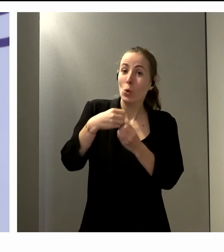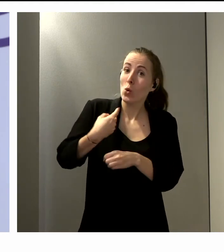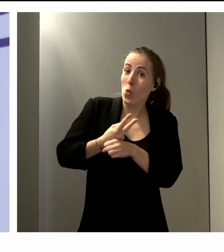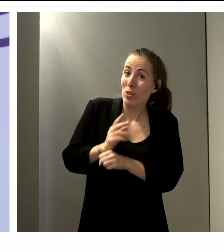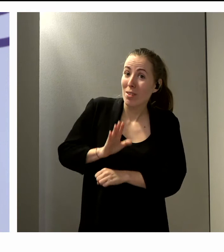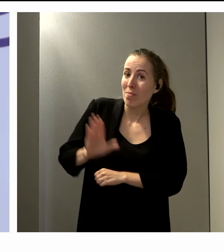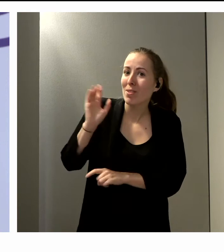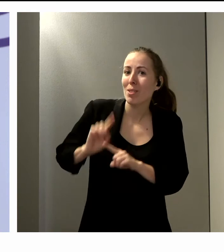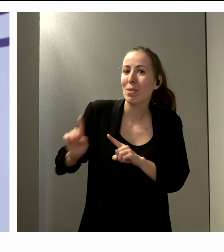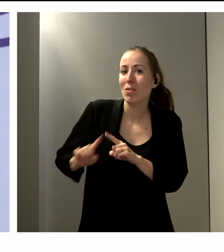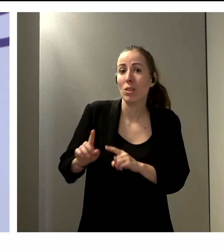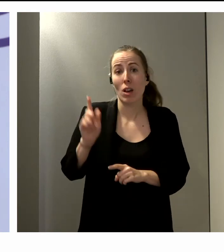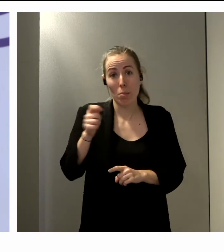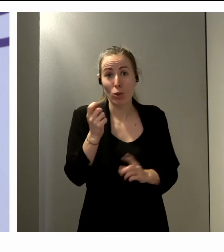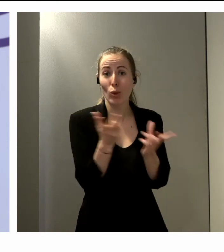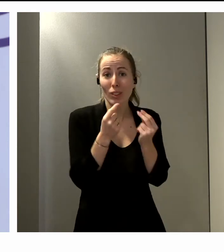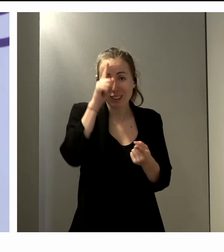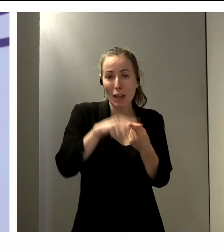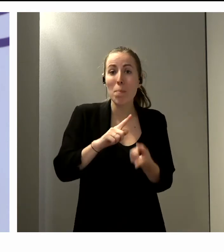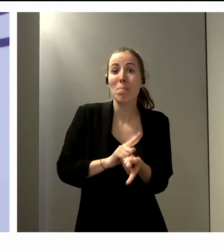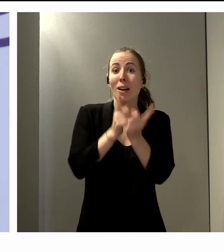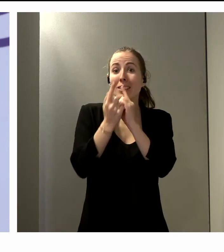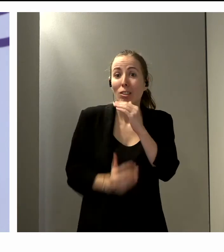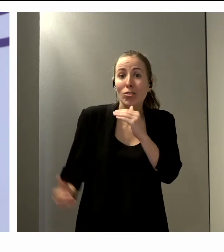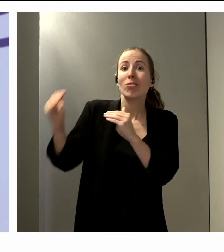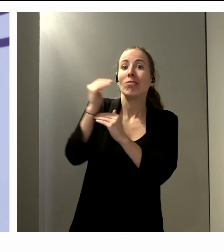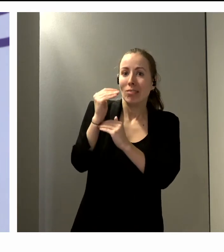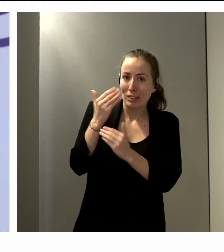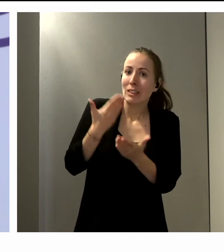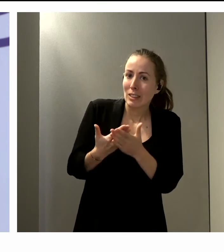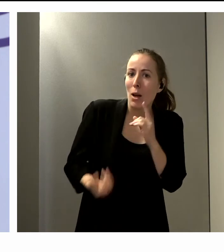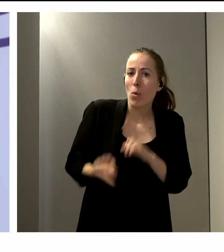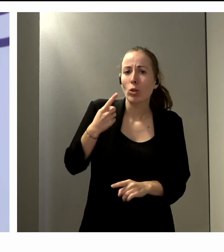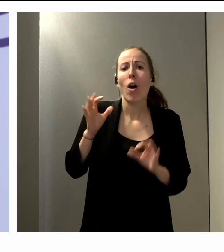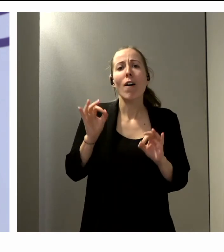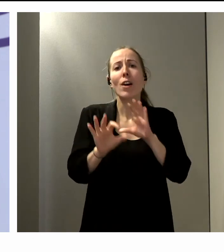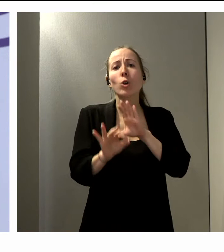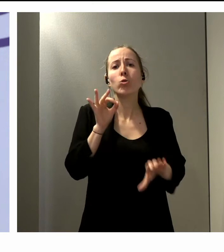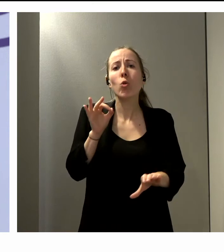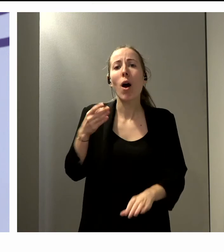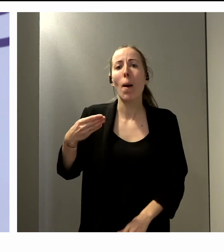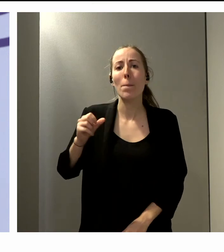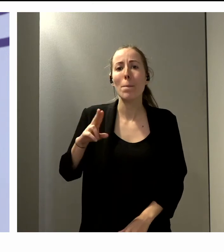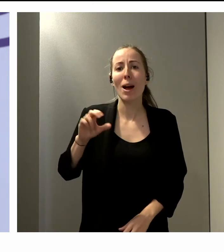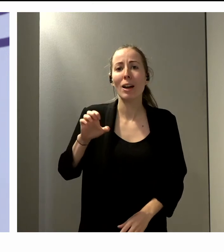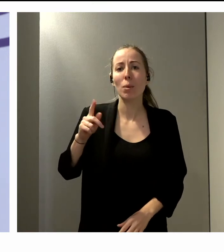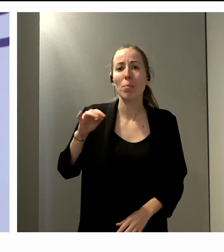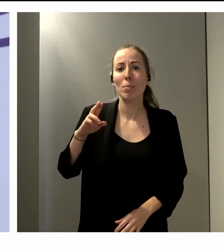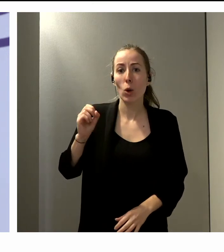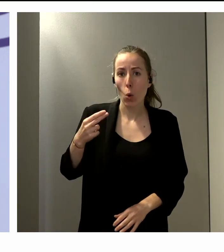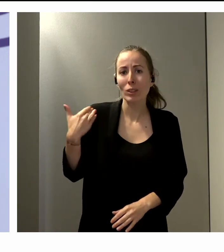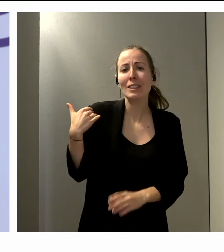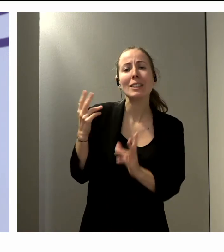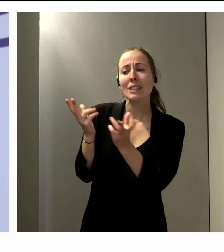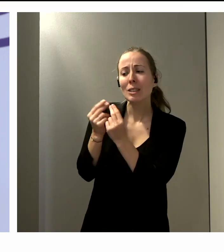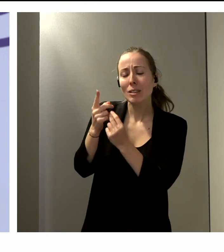et puis la question du passage à l'âge adulte et de l'accompagnement que vous évoquiez. Sur la question du choix, Marie Pierron, justement, on a évoqué